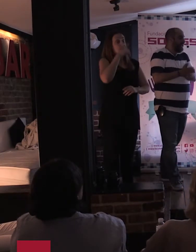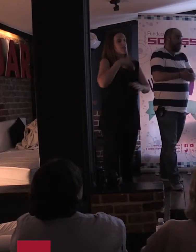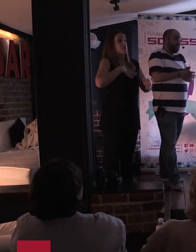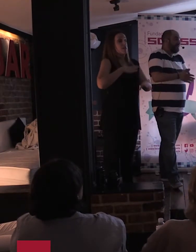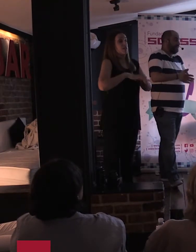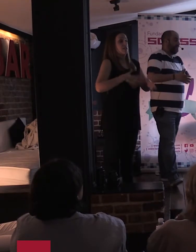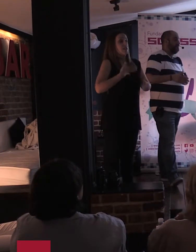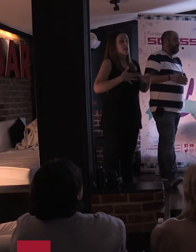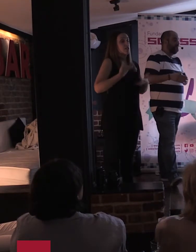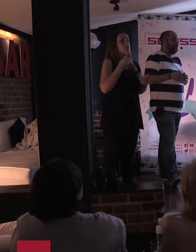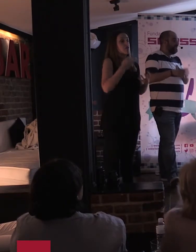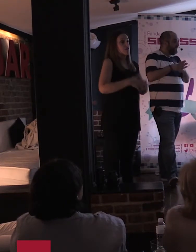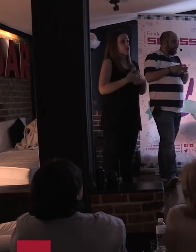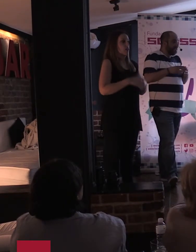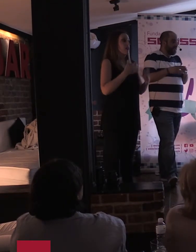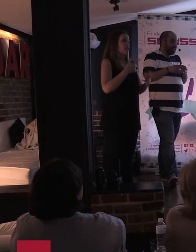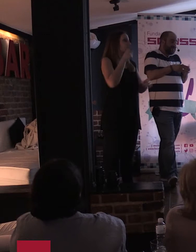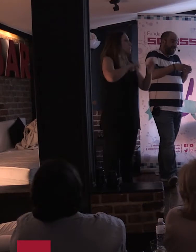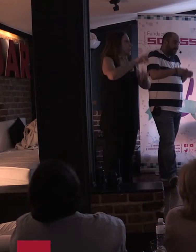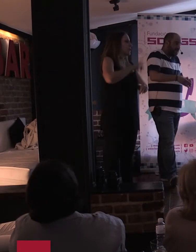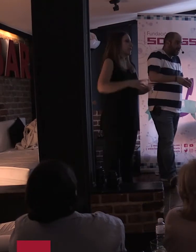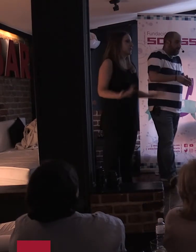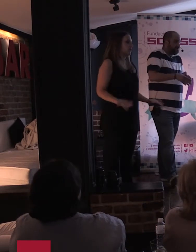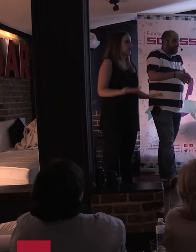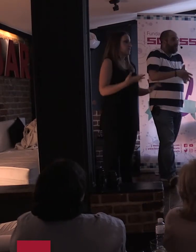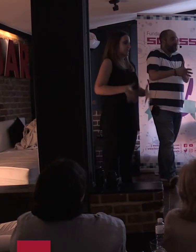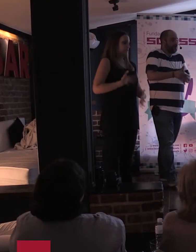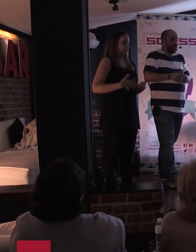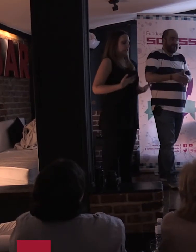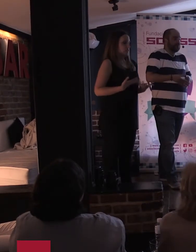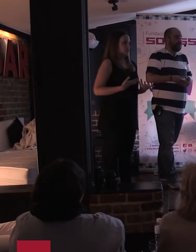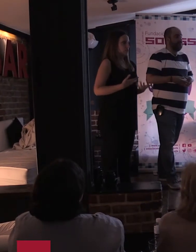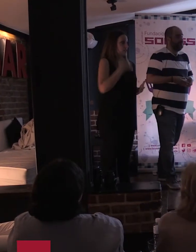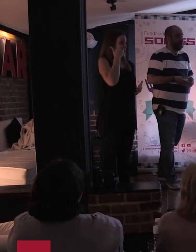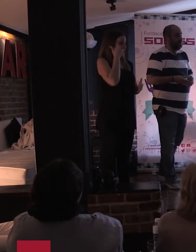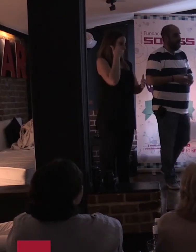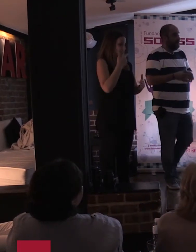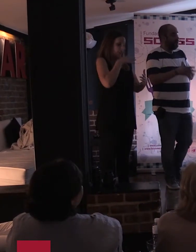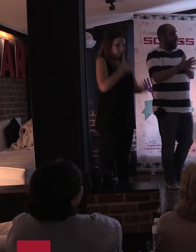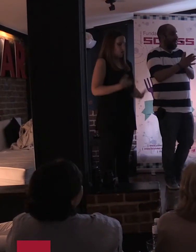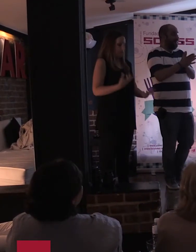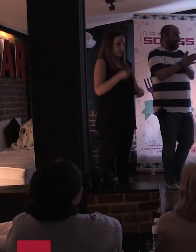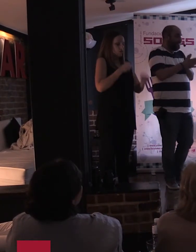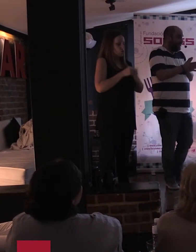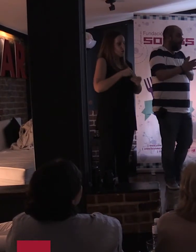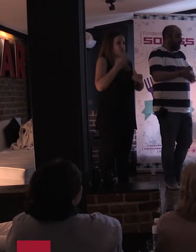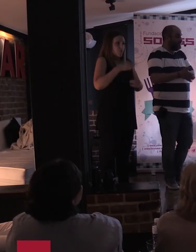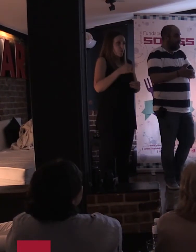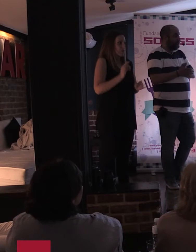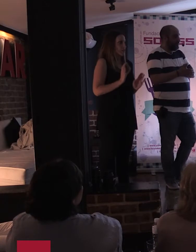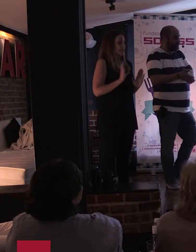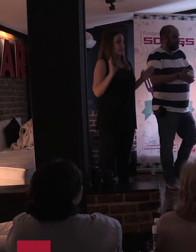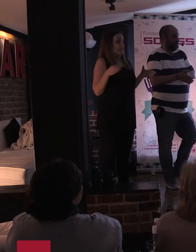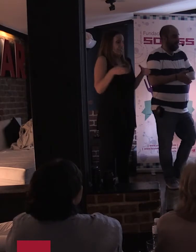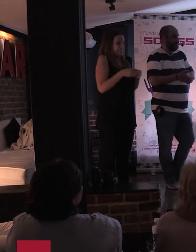excitar. El problema es la detección. Y ahí, a fecha de hoy, nuestra única solución es encapsular. Como para detectar no